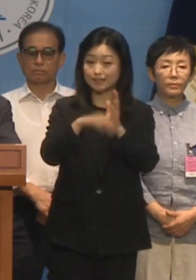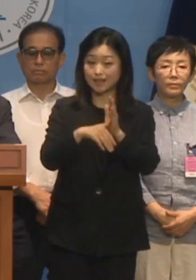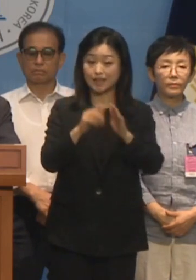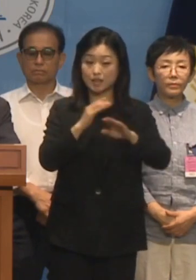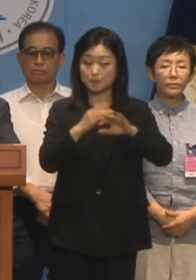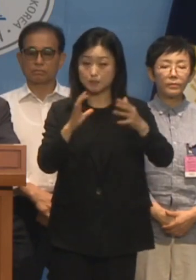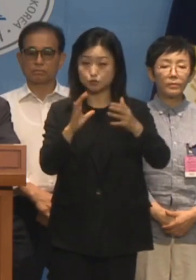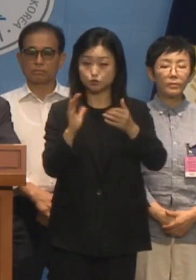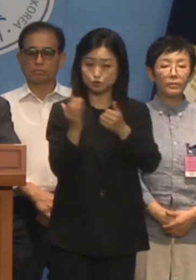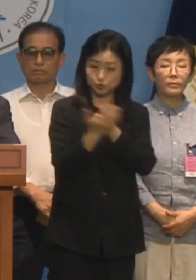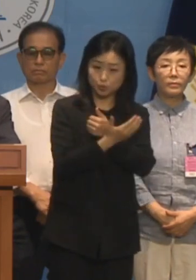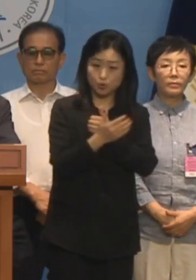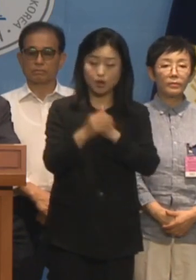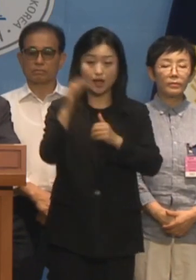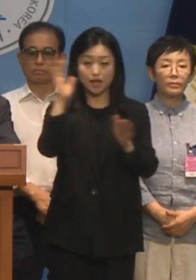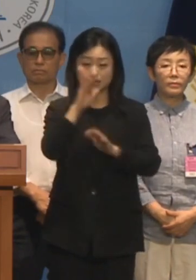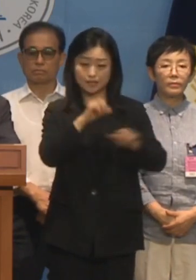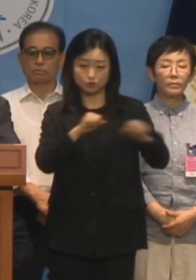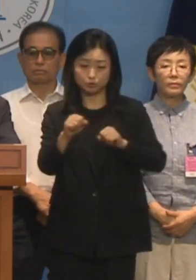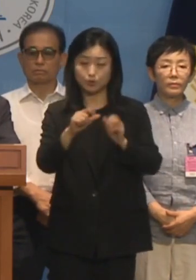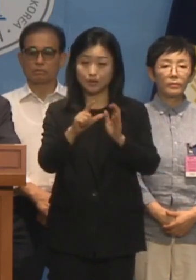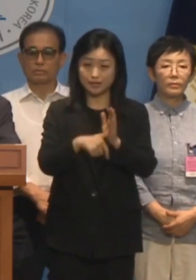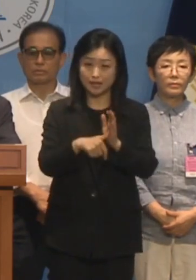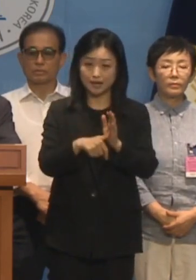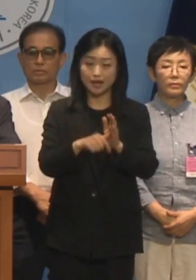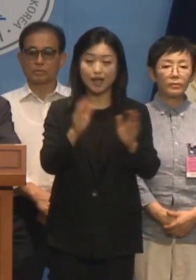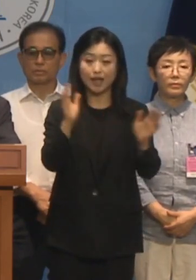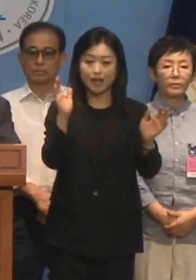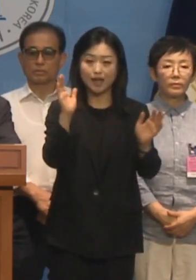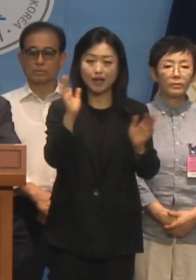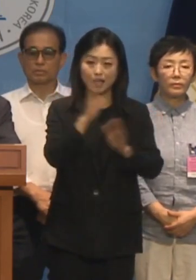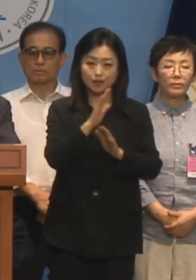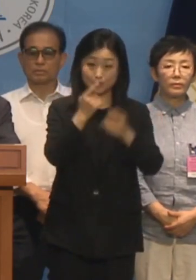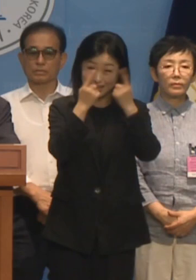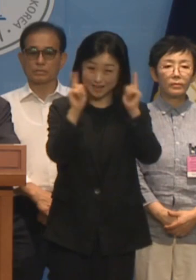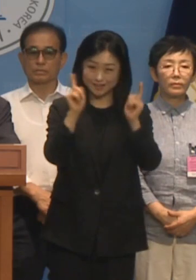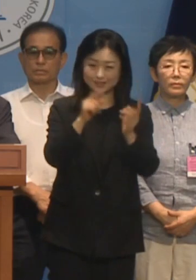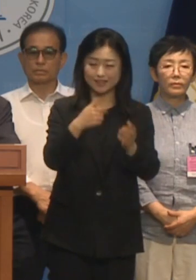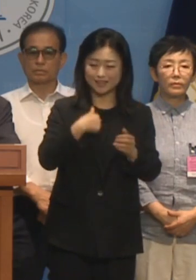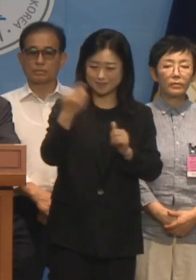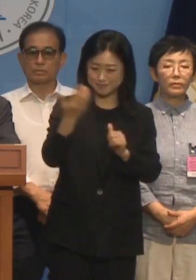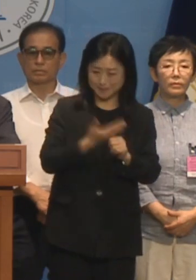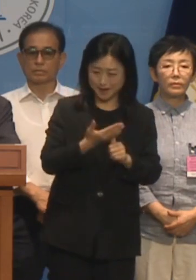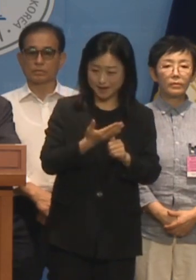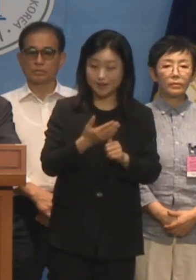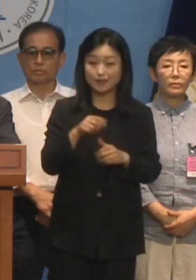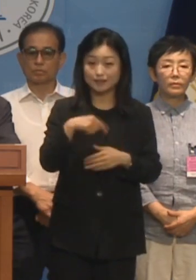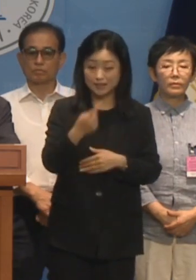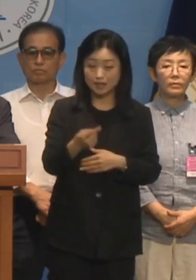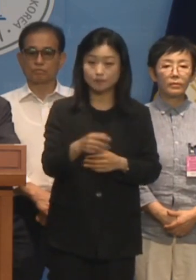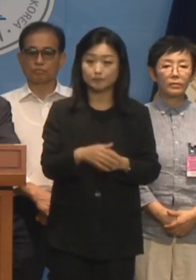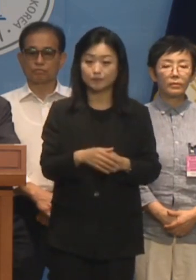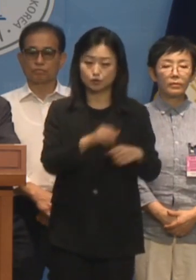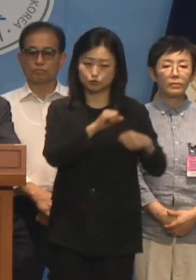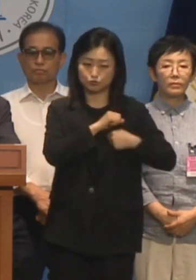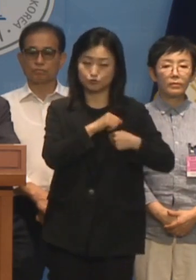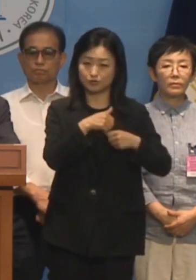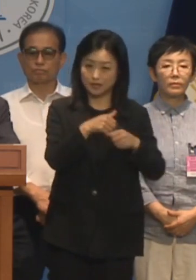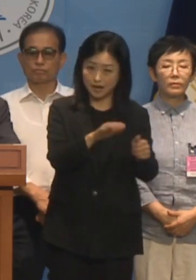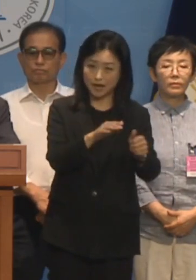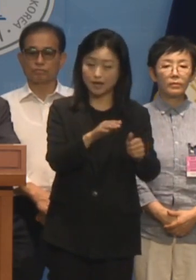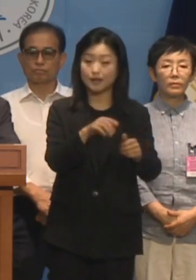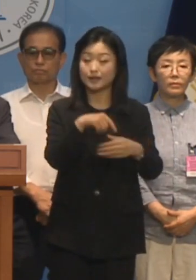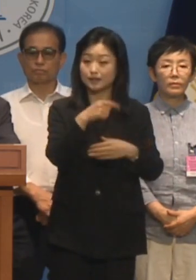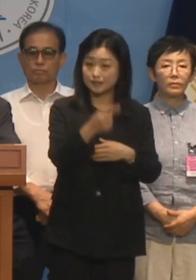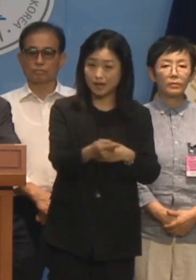민주수호 학생운동을 하다가 학교에서 제역된 후 군대 강제징용을 당했으며 언론사 기자를 하다는 1980년